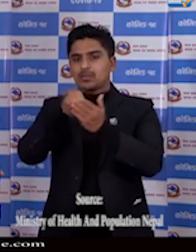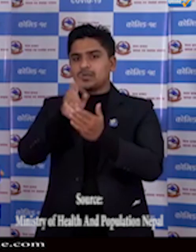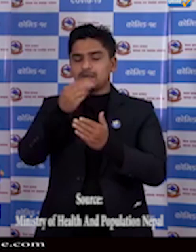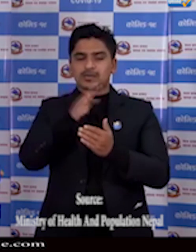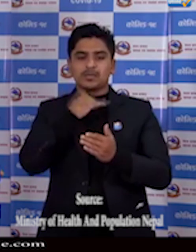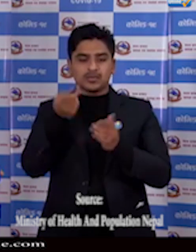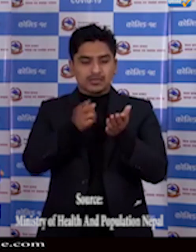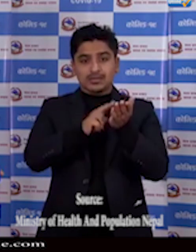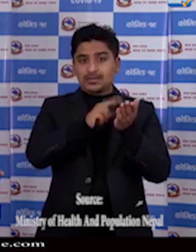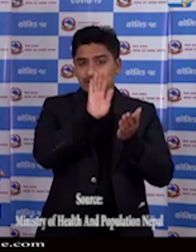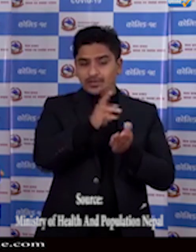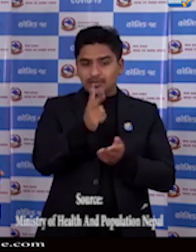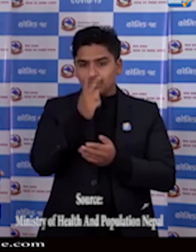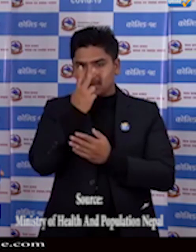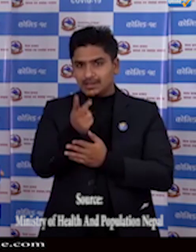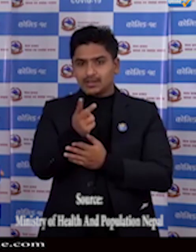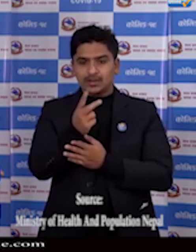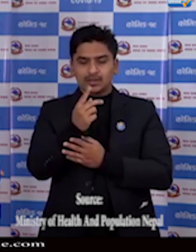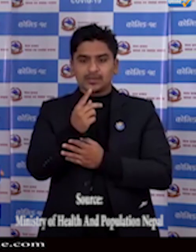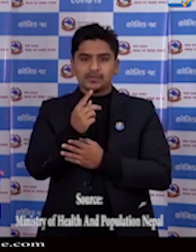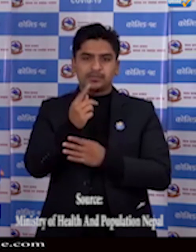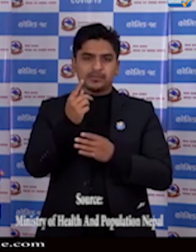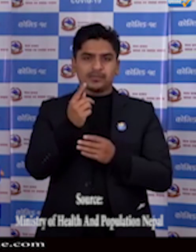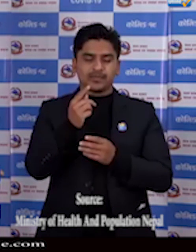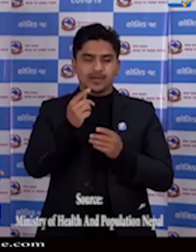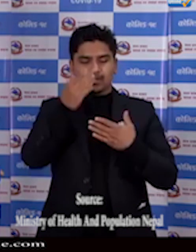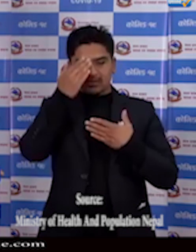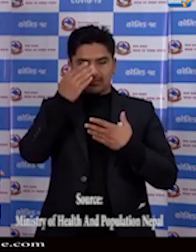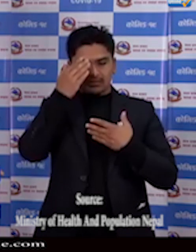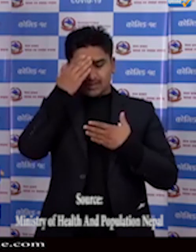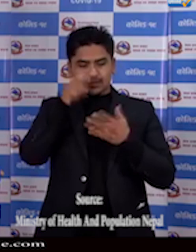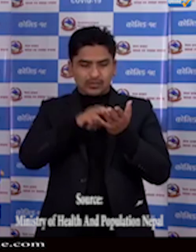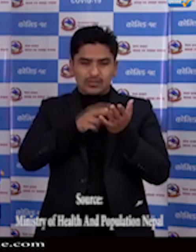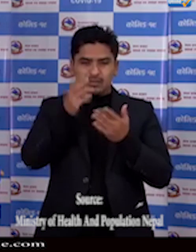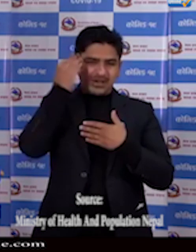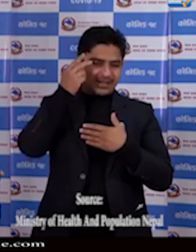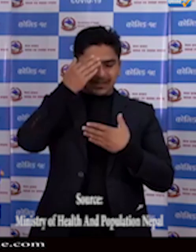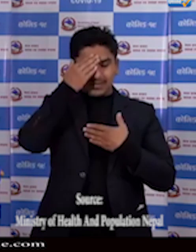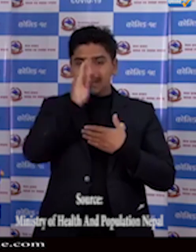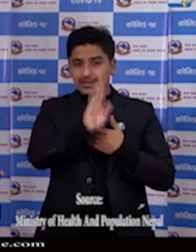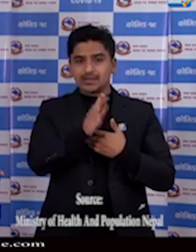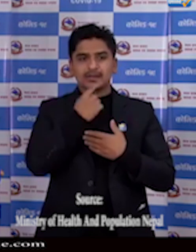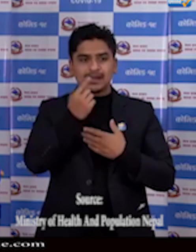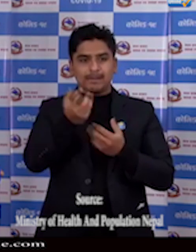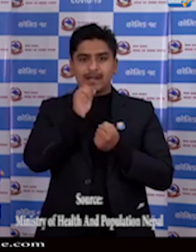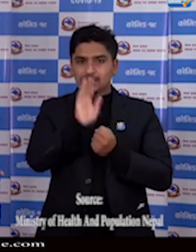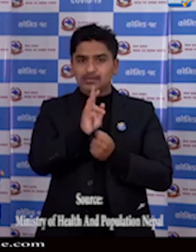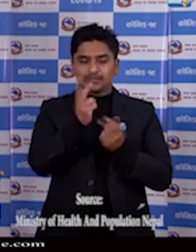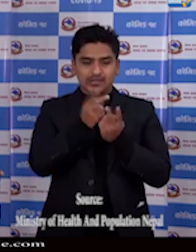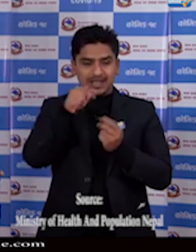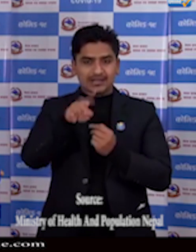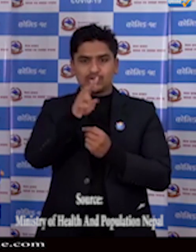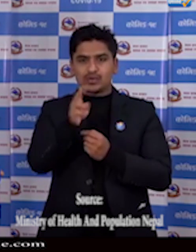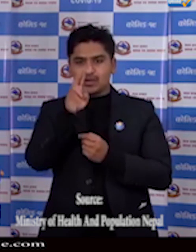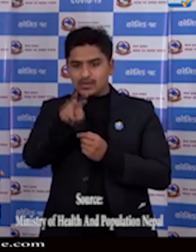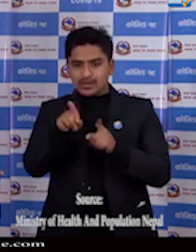मृत्यु बढिरहेको कुरालाई हेर्दा मोर्बिडिटीहरू भएको वा अर्थात् उहाँहरू पहिलेदेखि नै रोगी भएको अवस्था पनि हामीले पाएका छौँ जस्तो आजकै